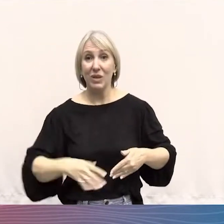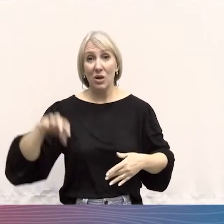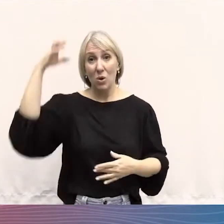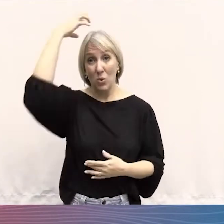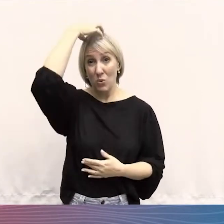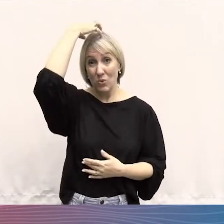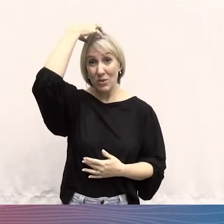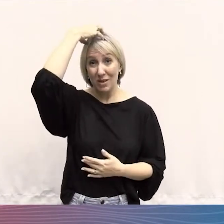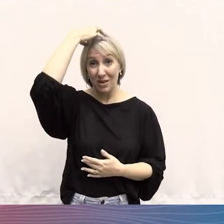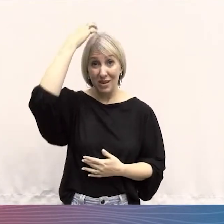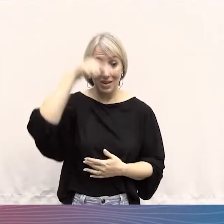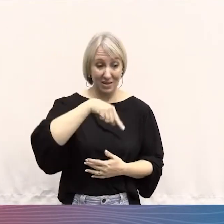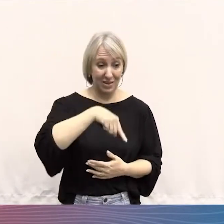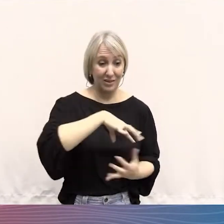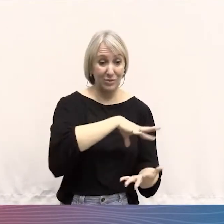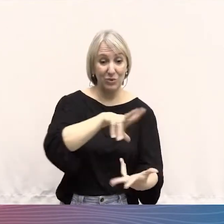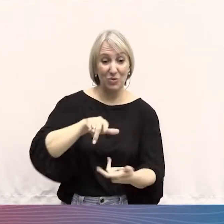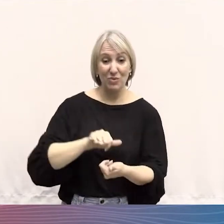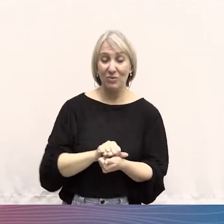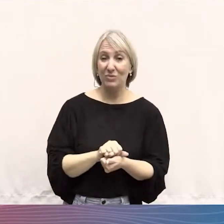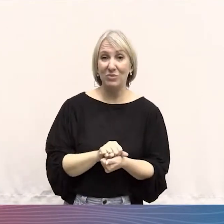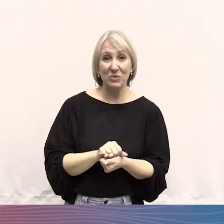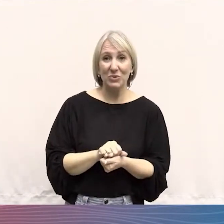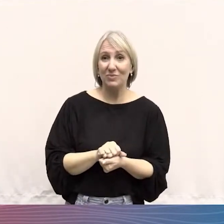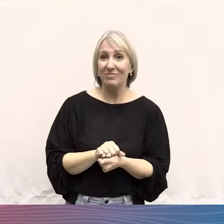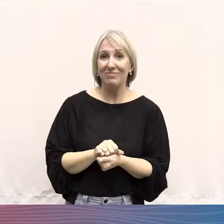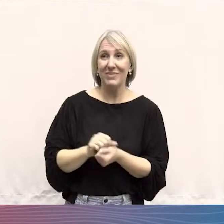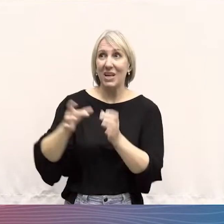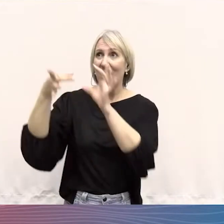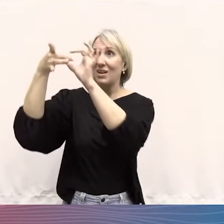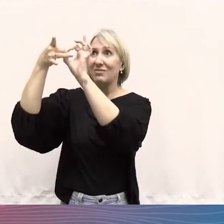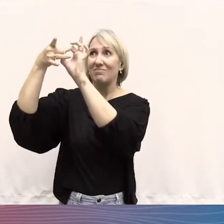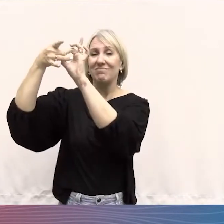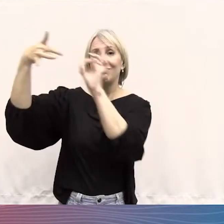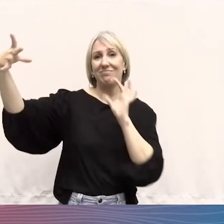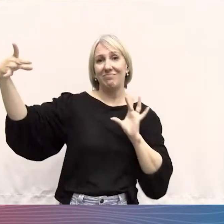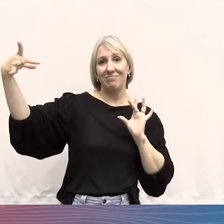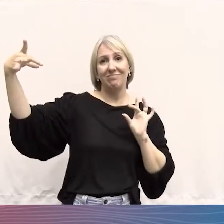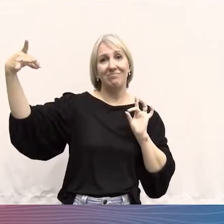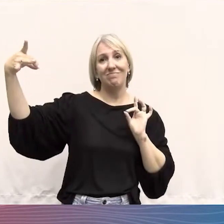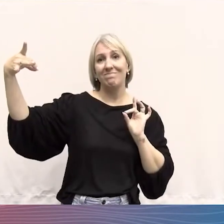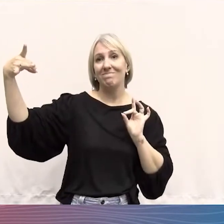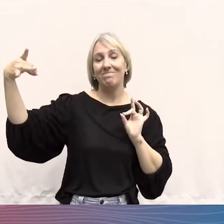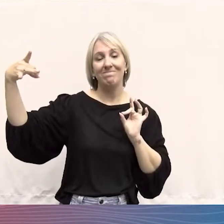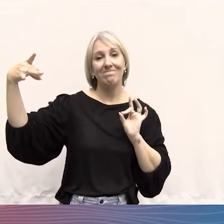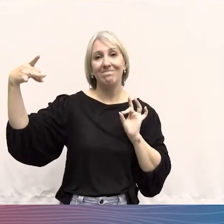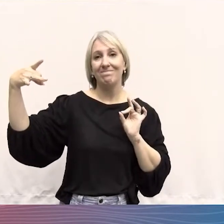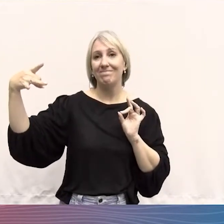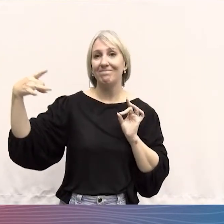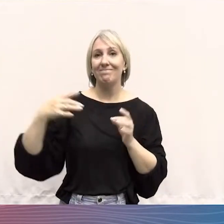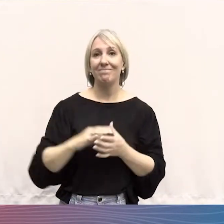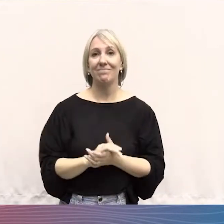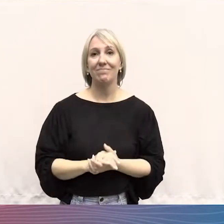o Senhor, e eles querem romper o laço com o Senhor. Mas aqui diz em versículo 4,